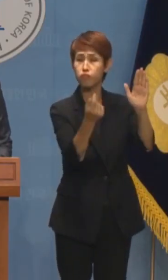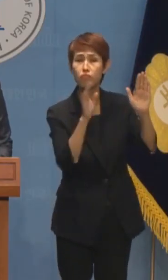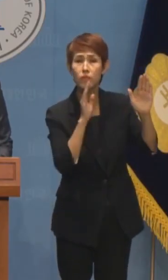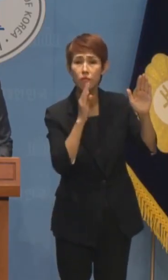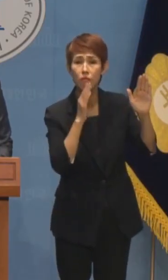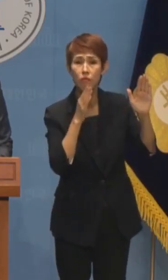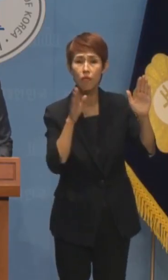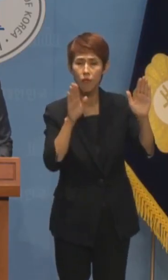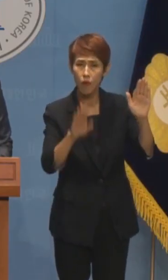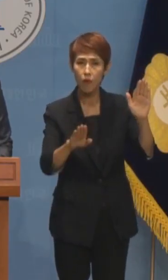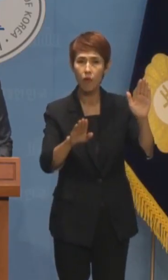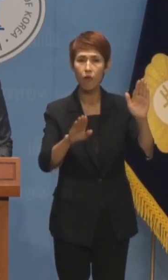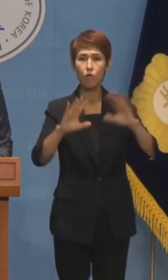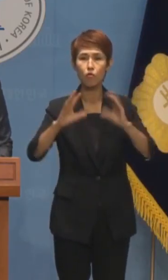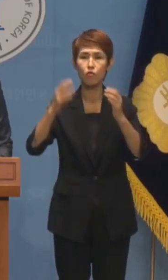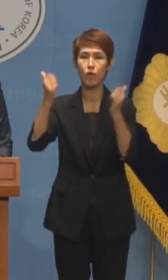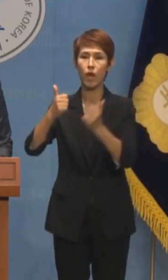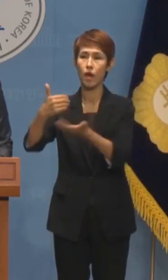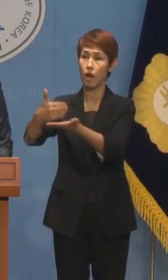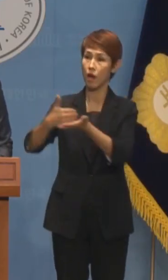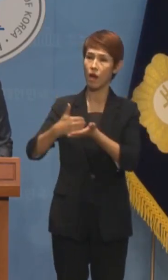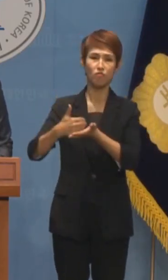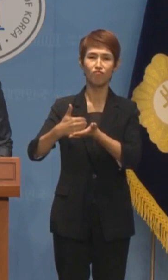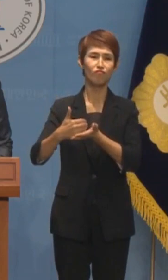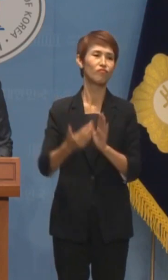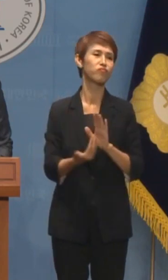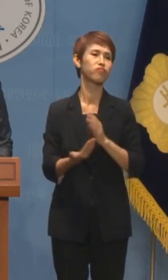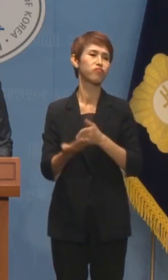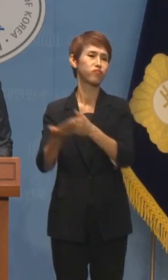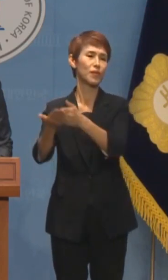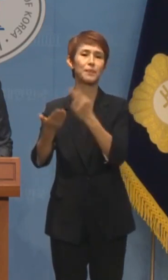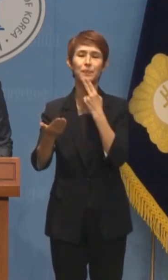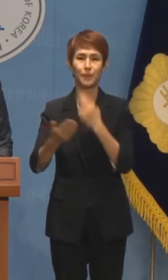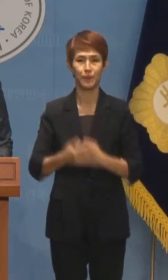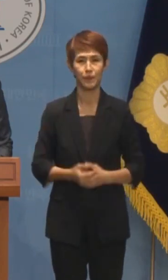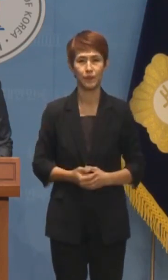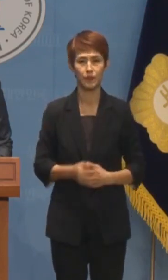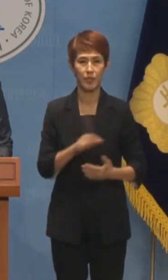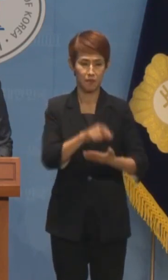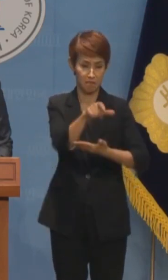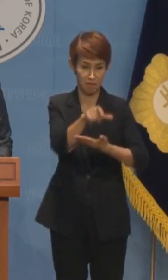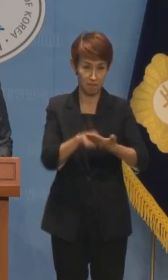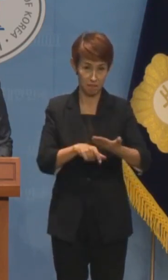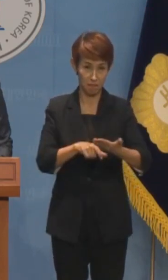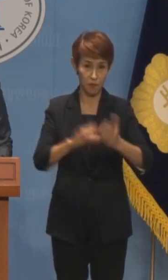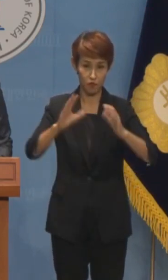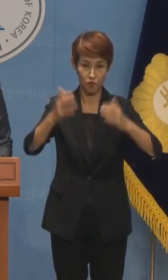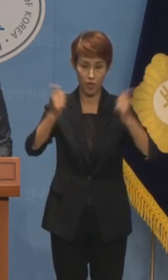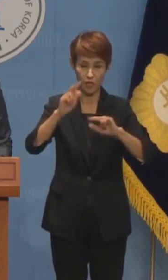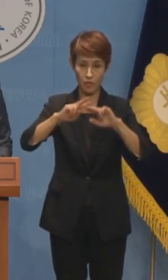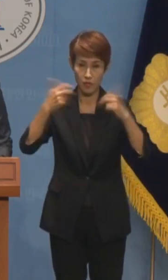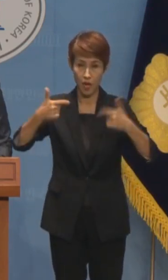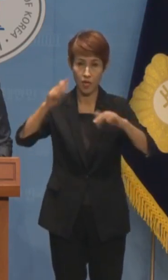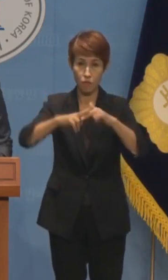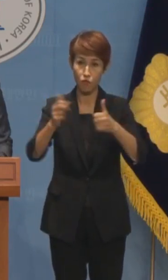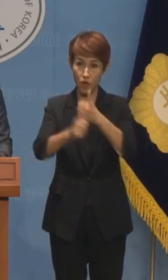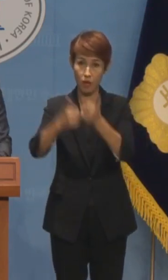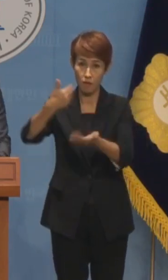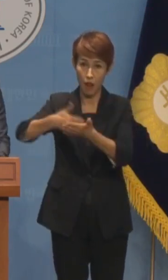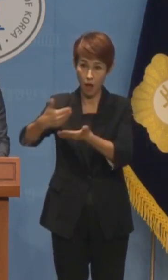불구하고 국회 요구에 조차 제출하지도 않았고 사면 명단 또한 국회 상임위에 제출